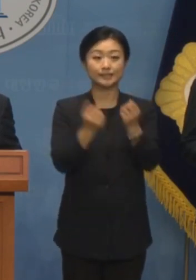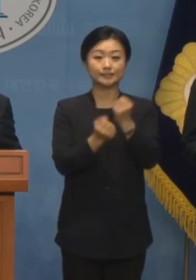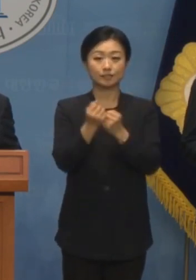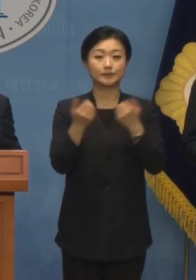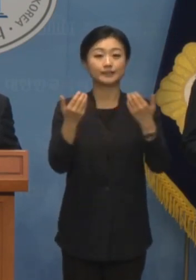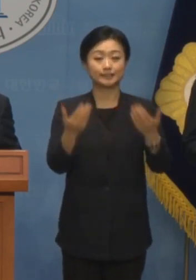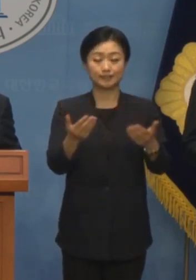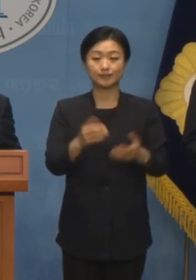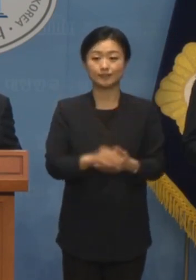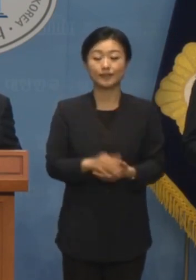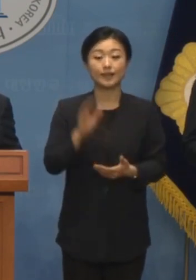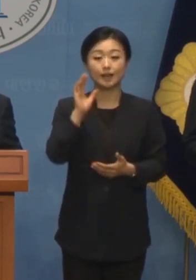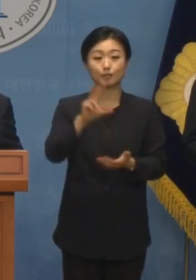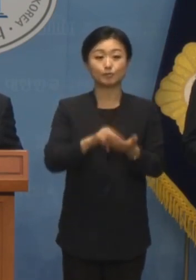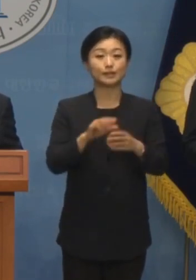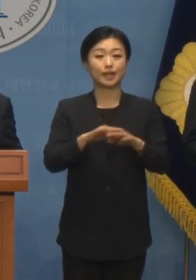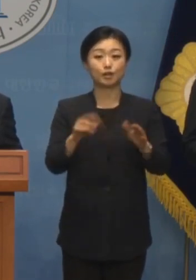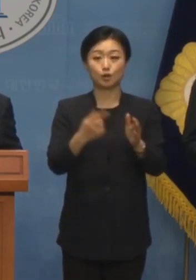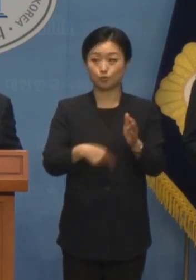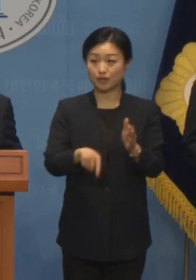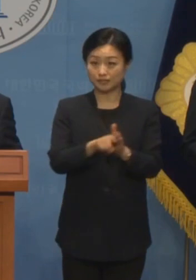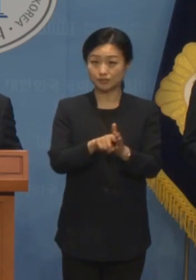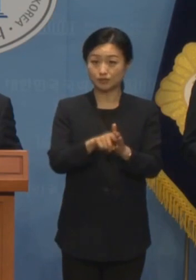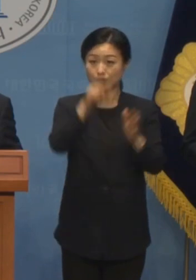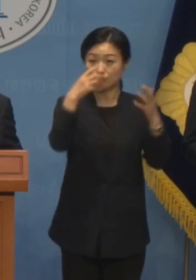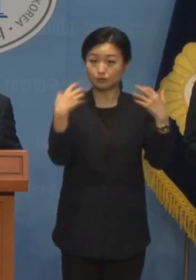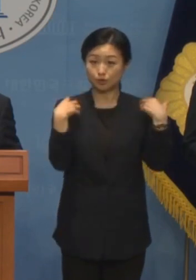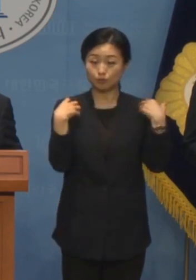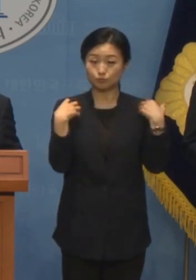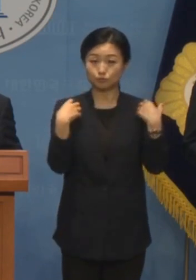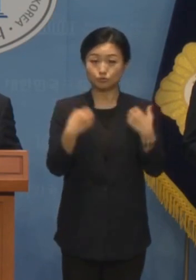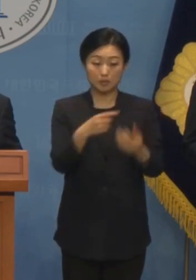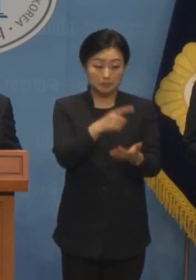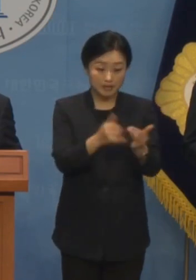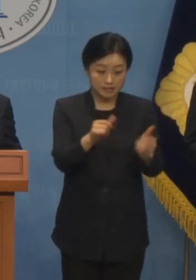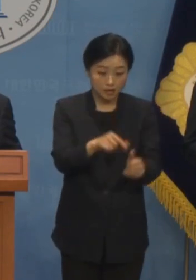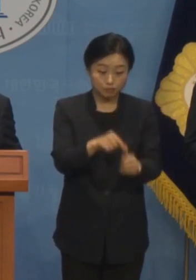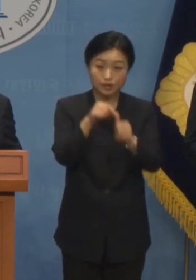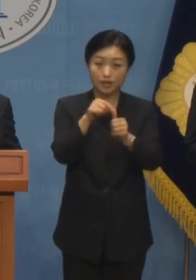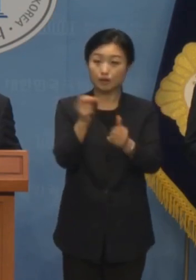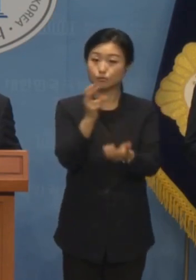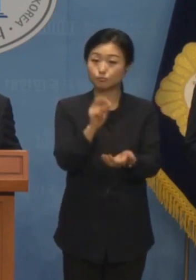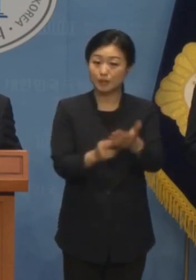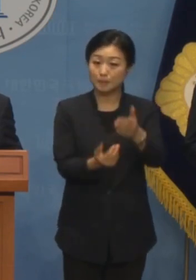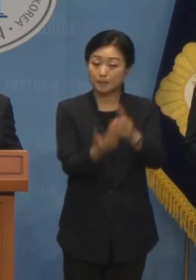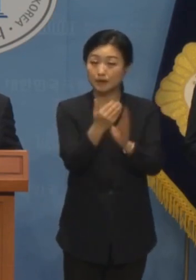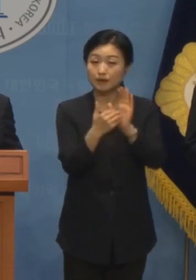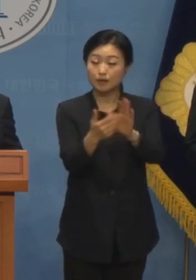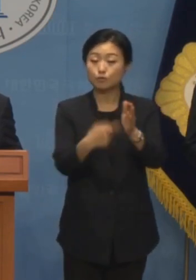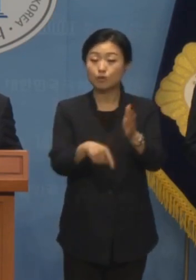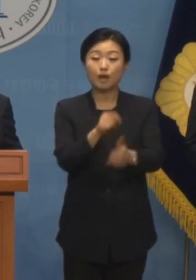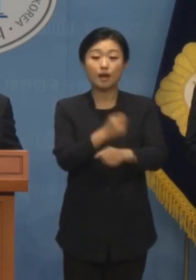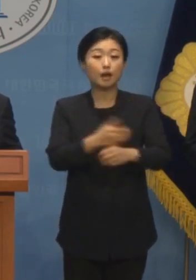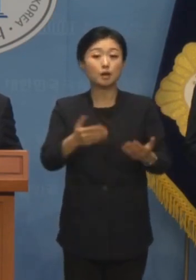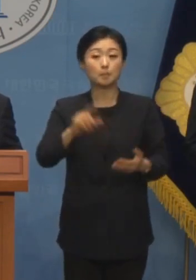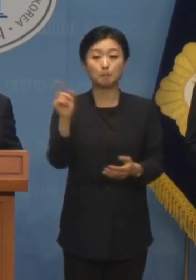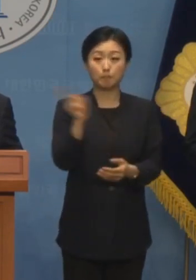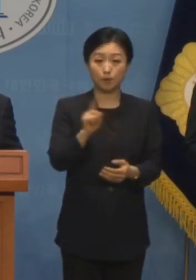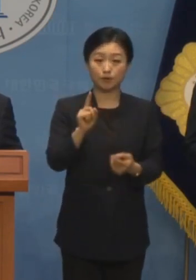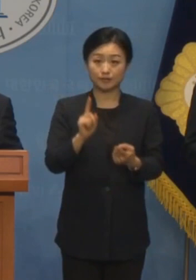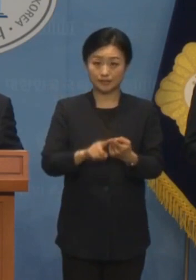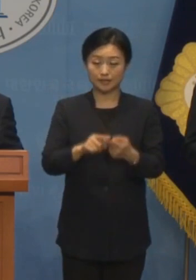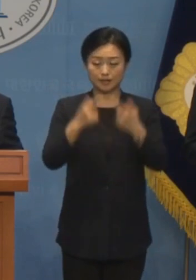지적하고 사후 대응 역시 부실한 정부가 피해자 구제 및 재발 방지를 위해서 무엇을 해야